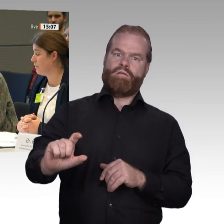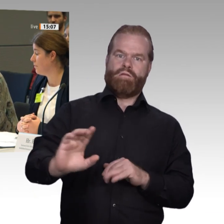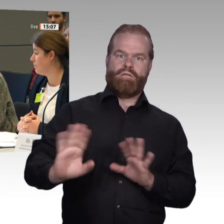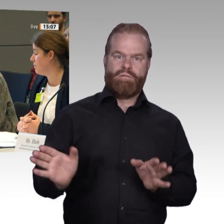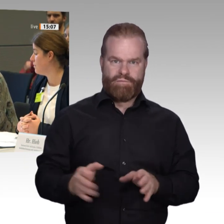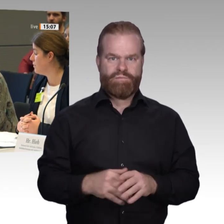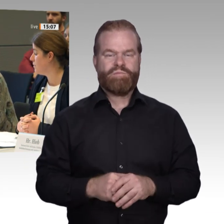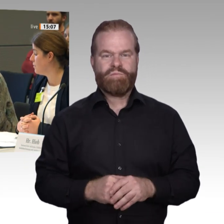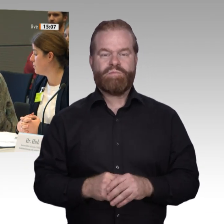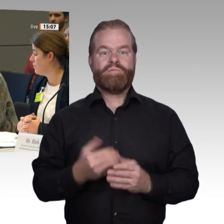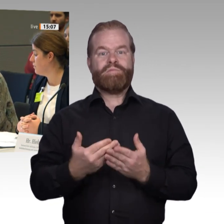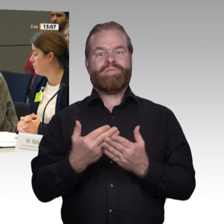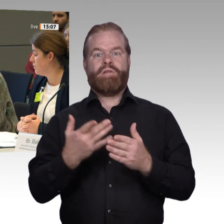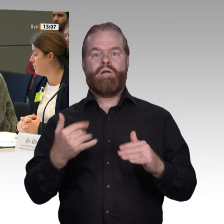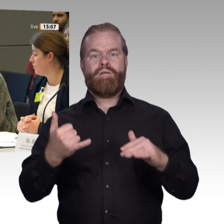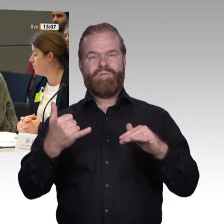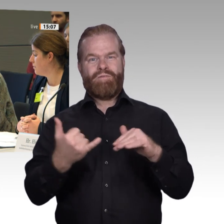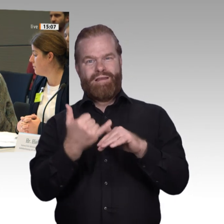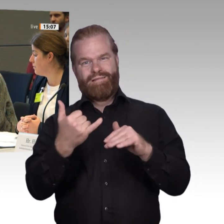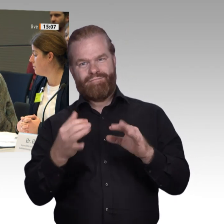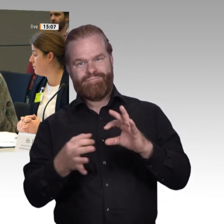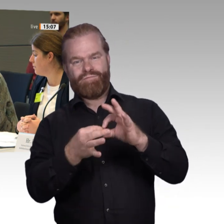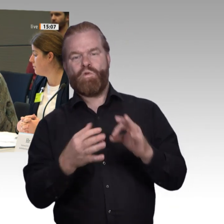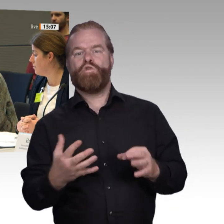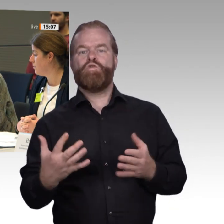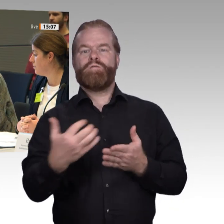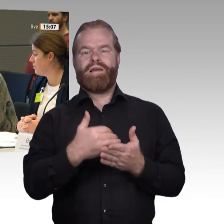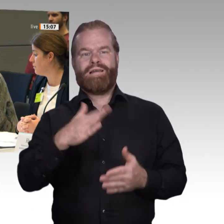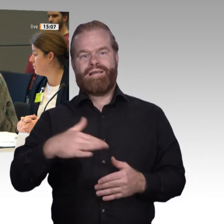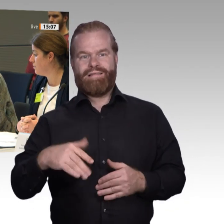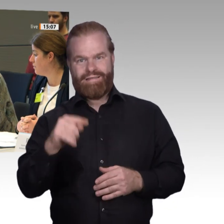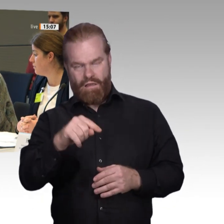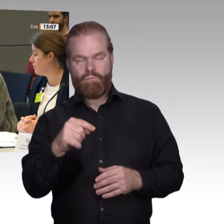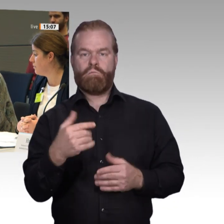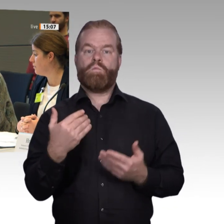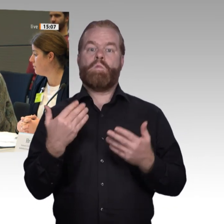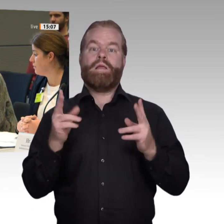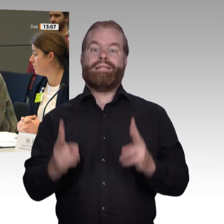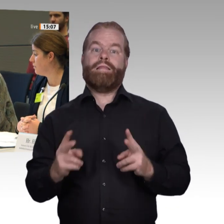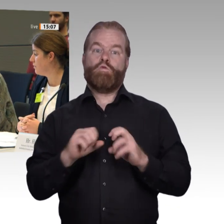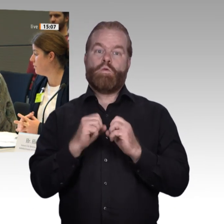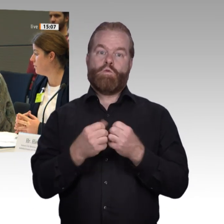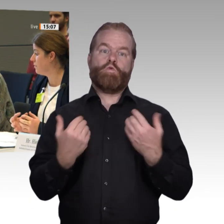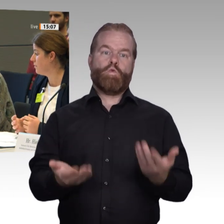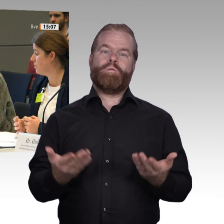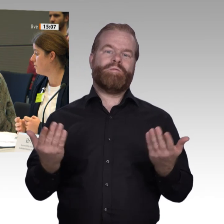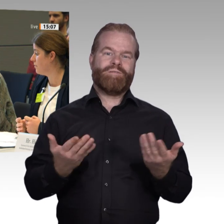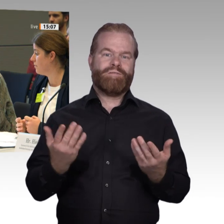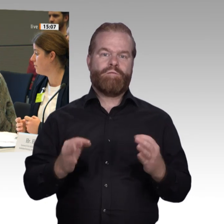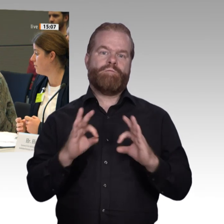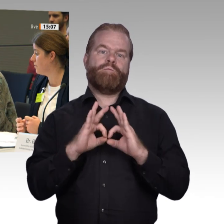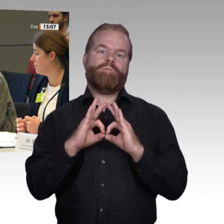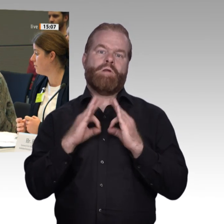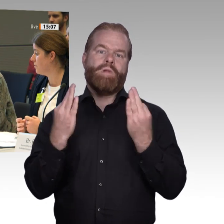Paaren das Familieneinkommen als Grundlage für die Berechnung dient. Wie bereits ausgeführt, steht den unterhaltspflichtigen Kindern ein Selbstbehalt